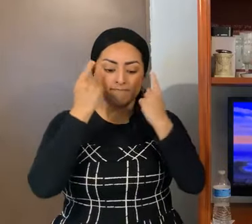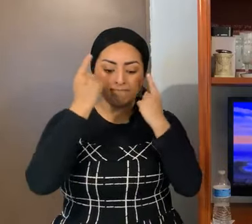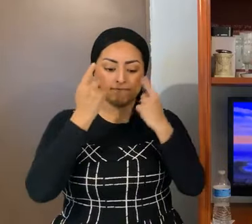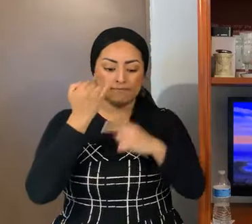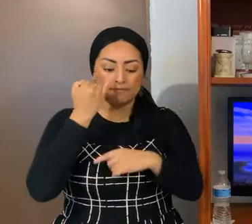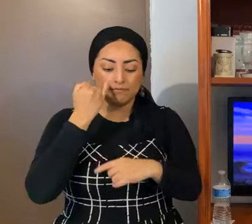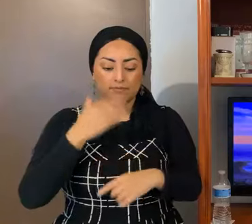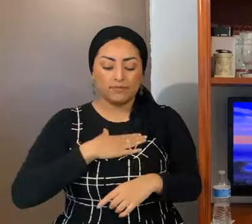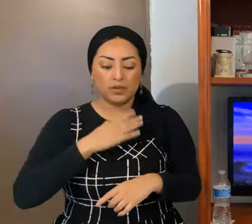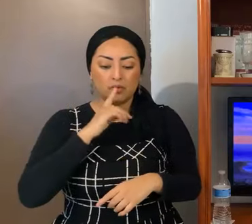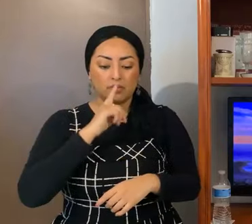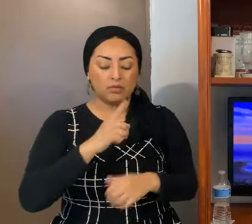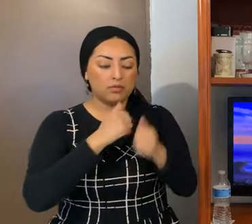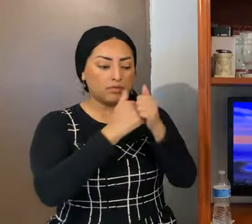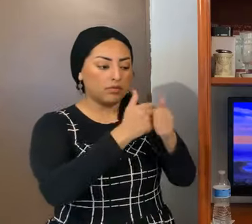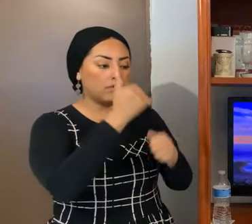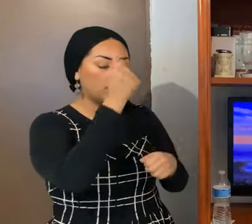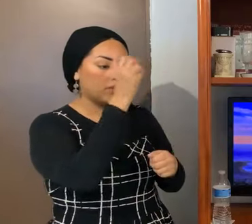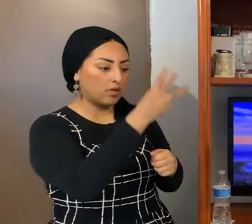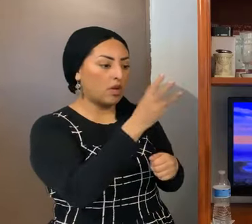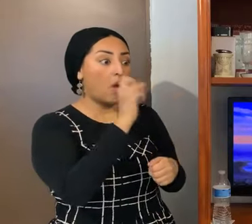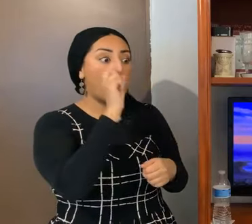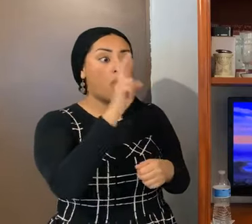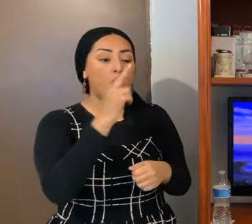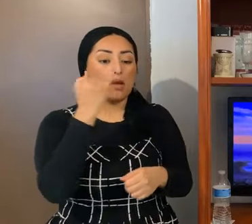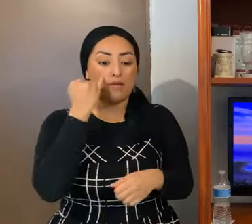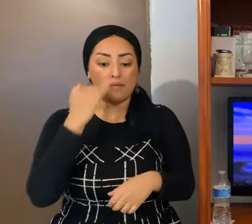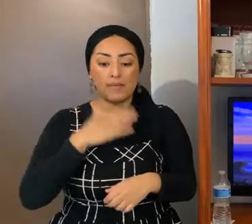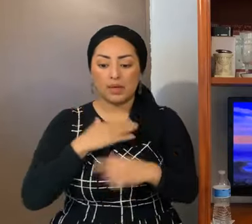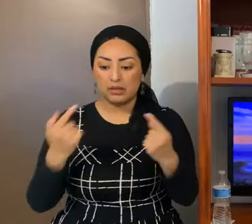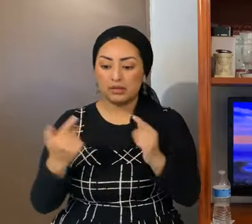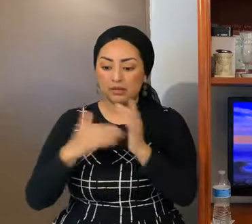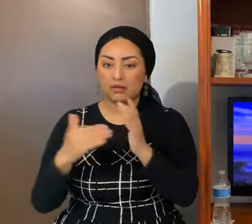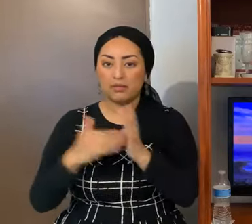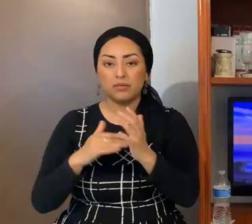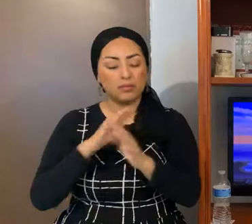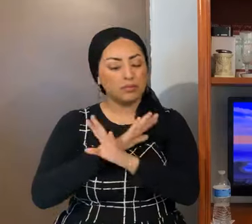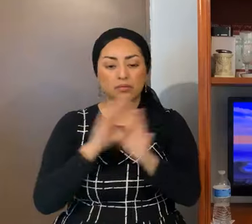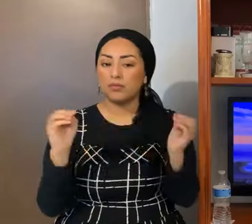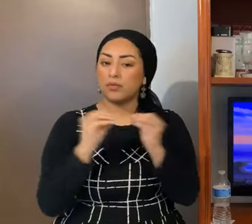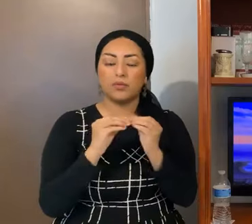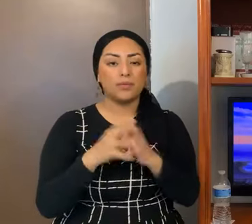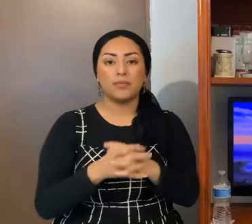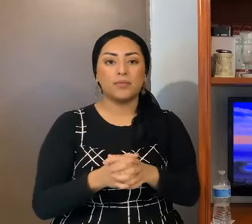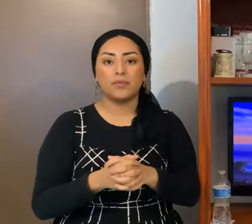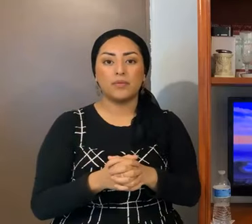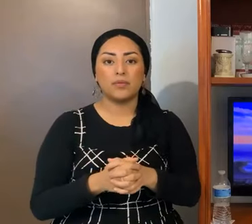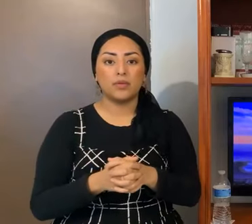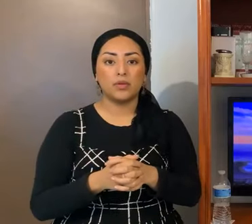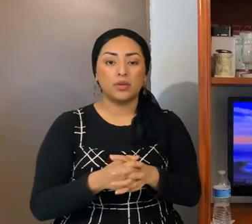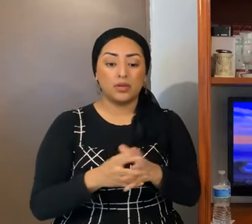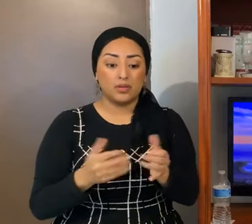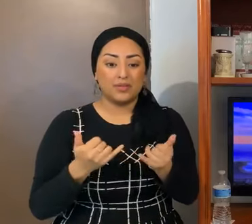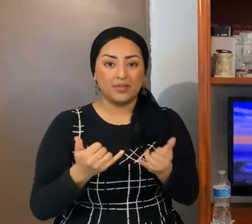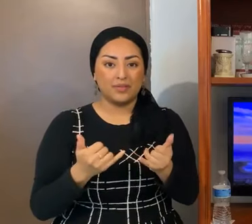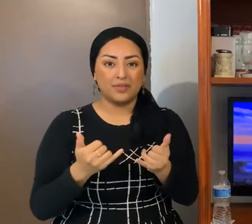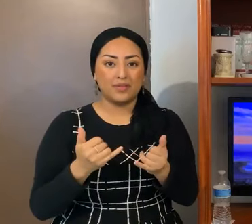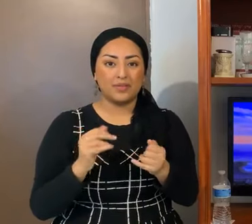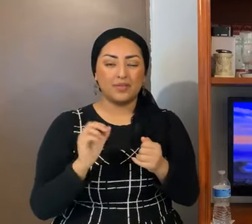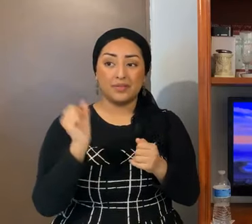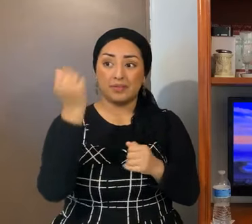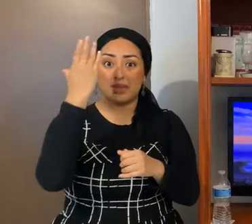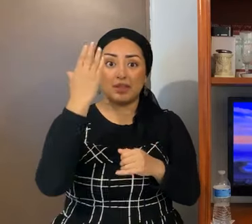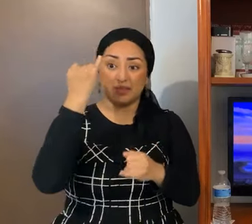sus seguidores o si le hemos traicionado o negado. Hoy, amados Ahim, al término de este precioso día,